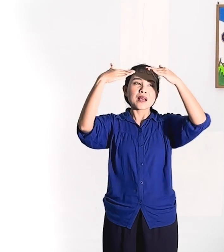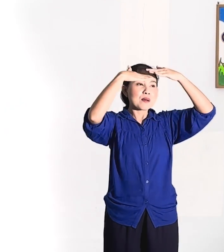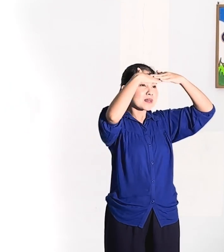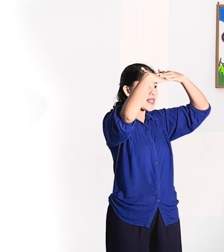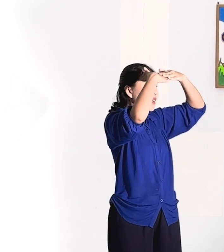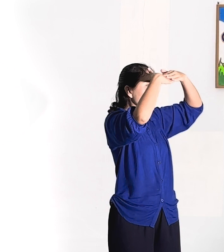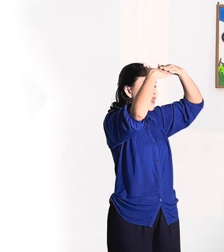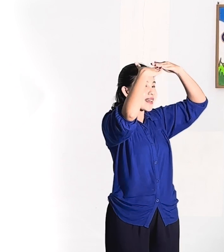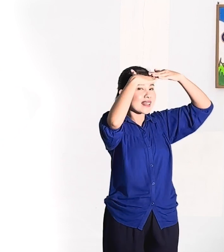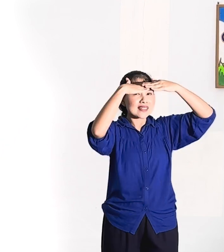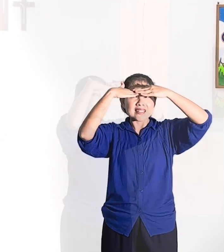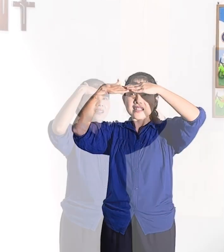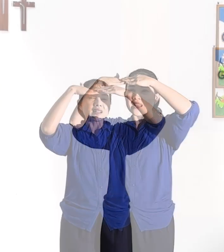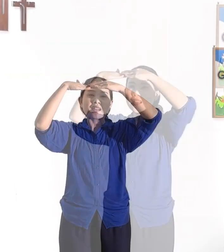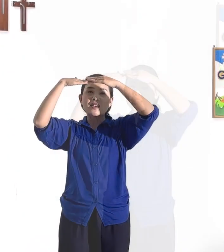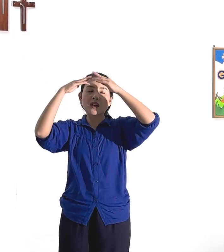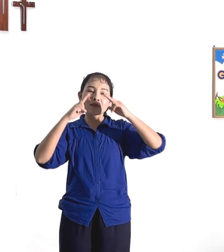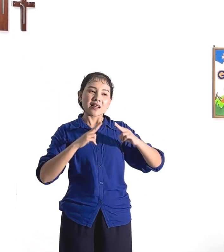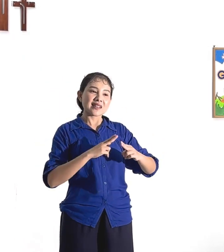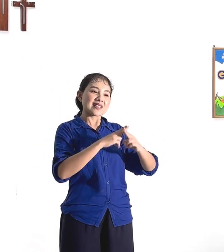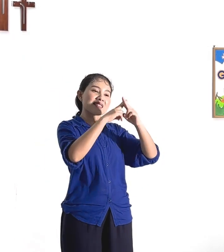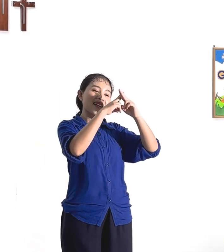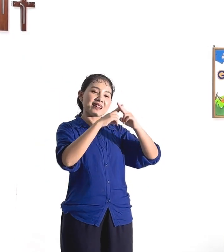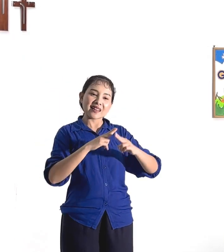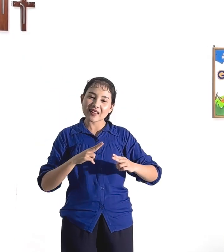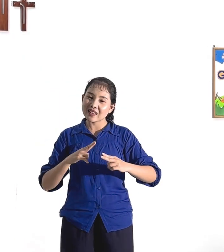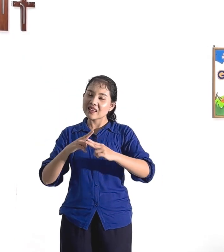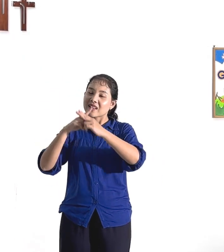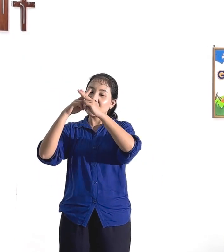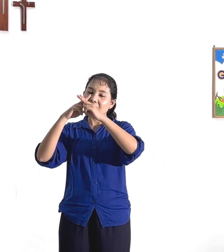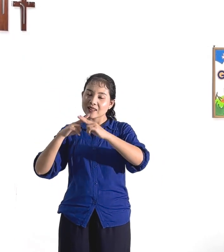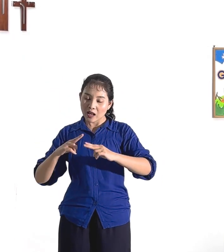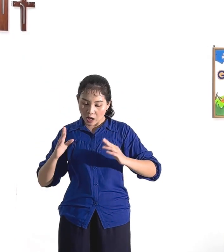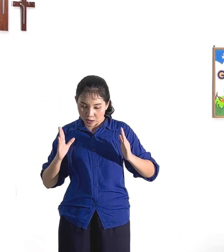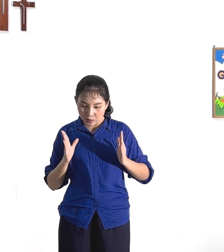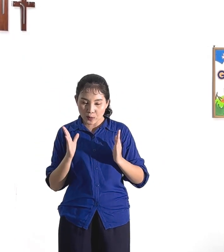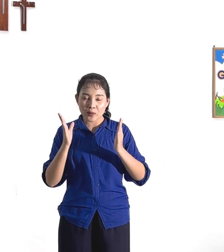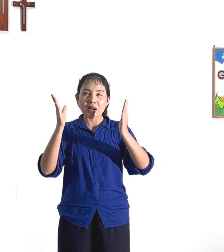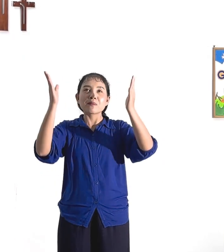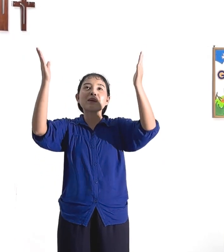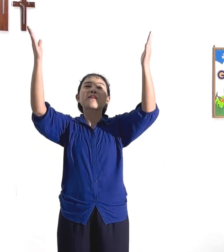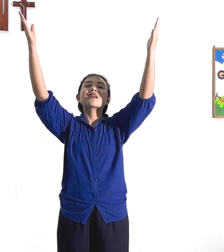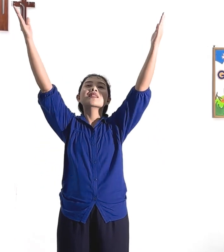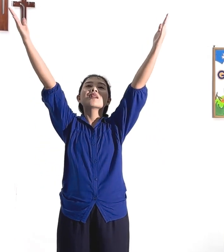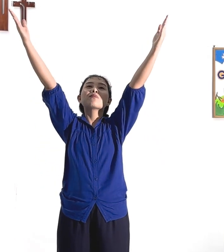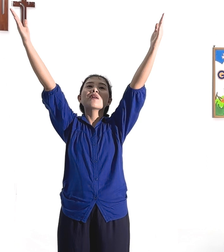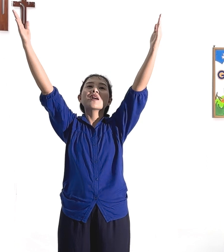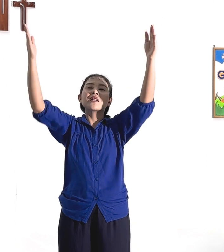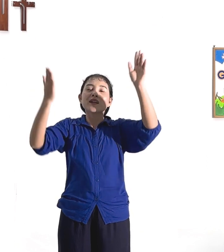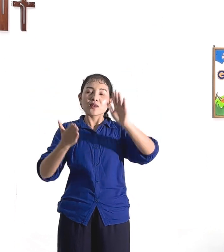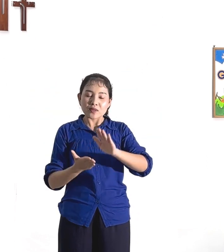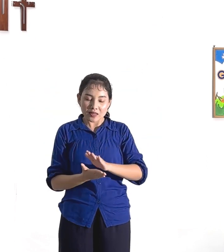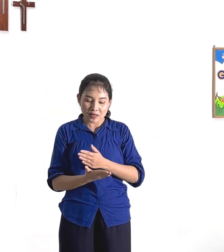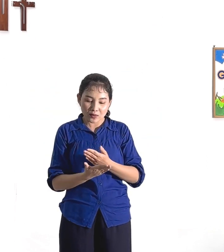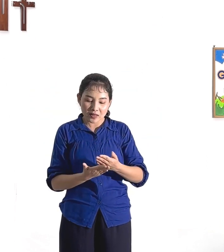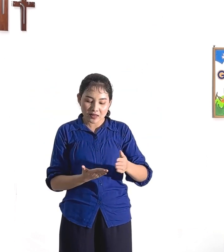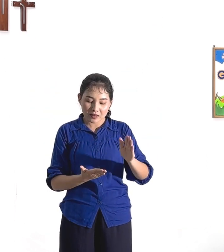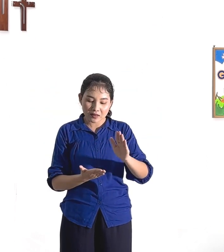menjaga diri terhadap kesalahan Tuhan memelaskup padaku sesuai dengan